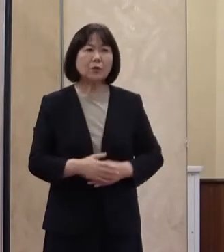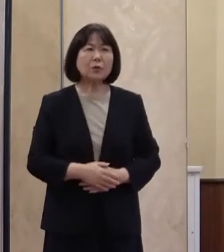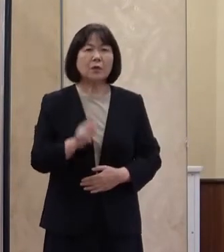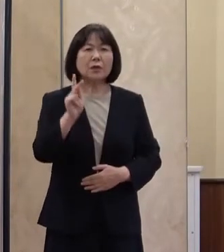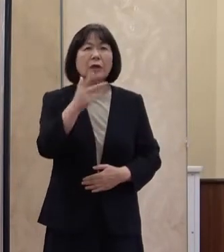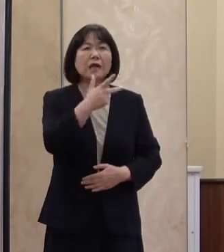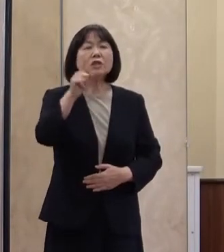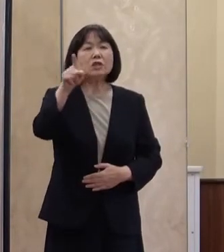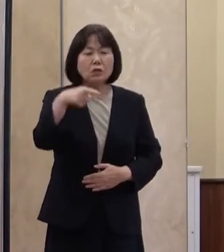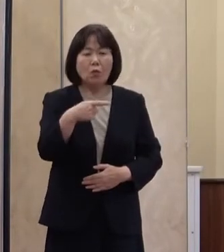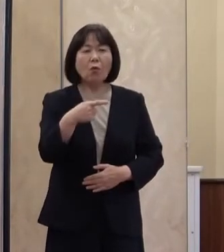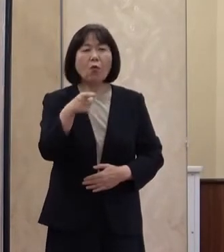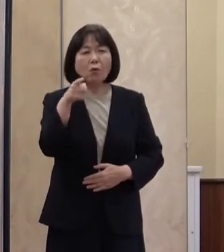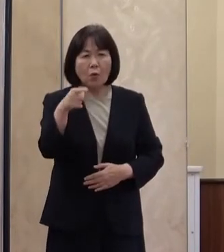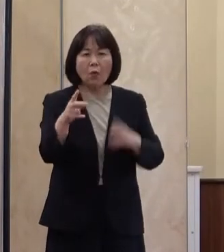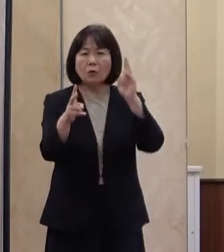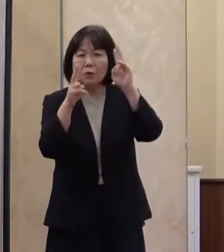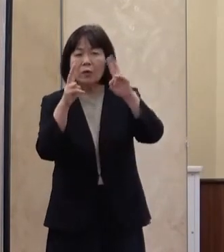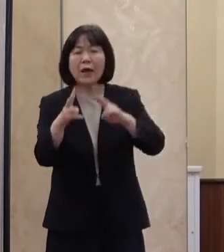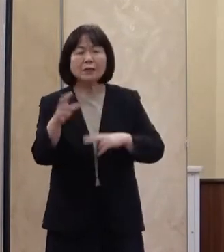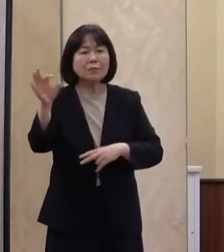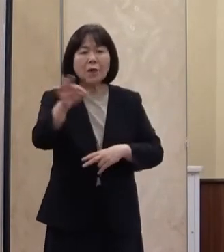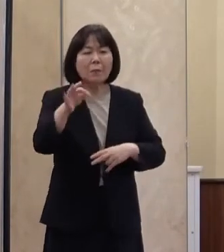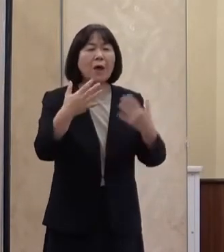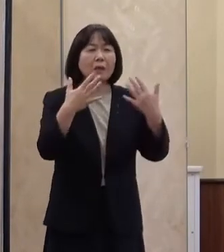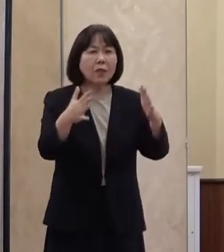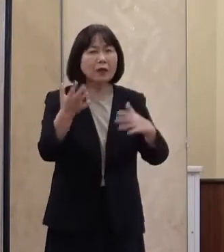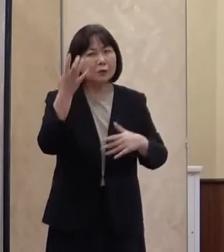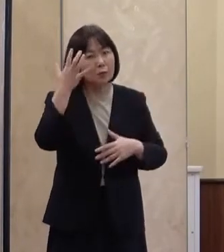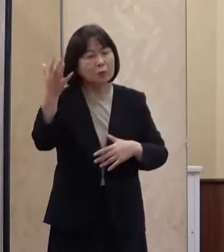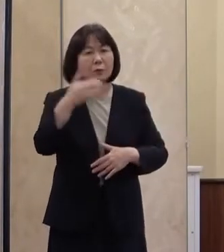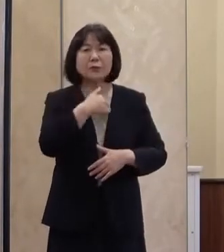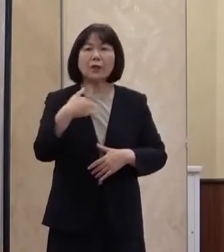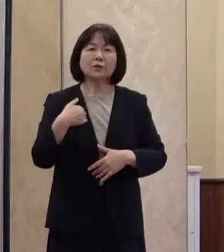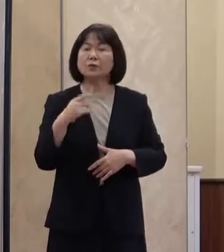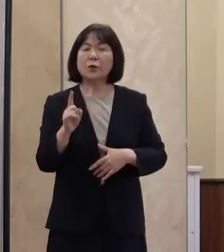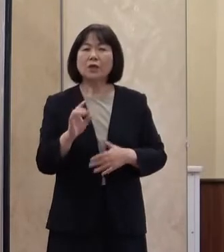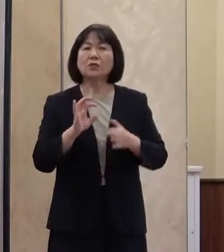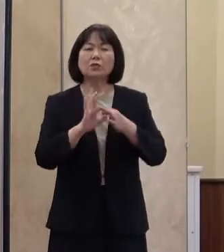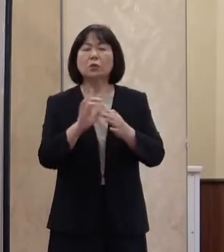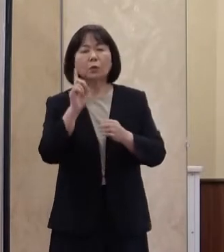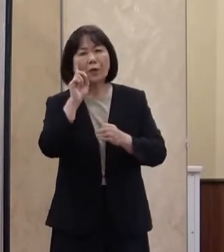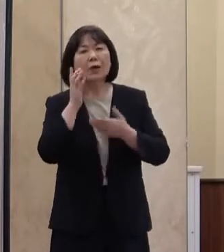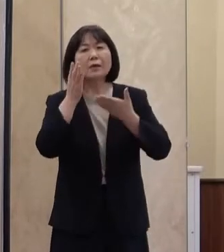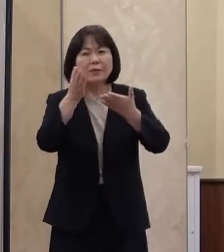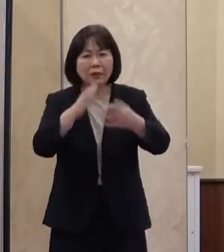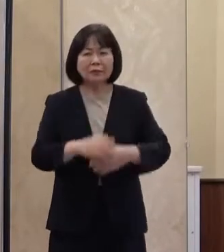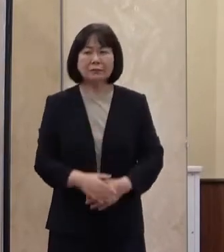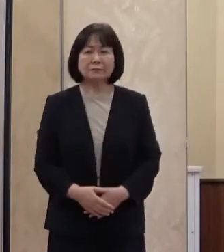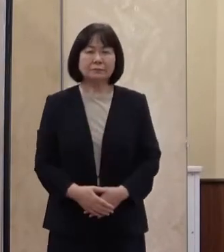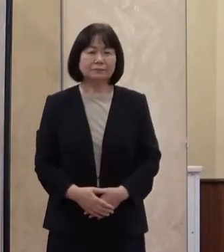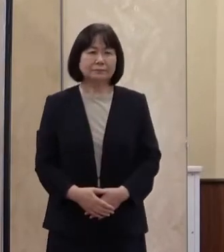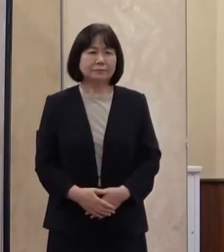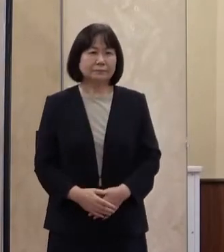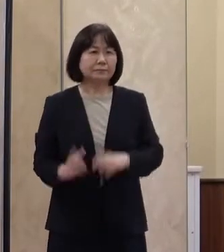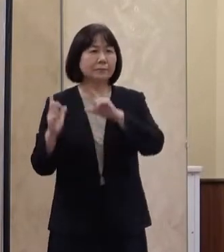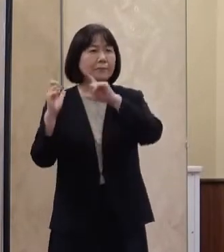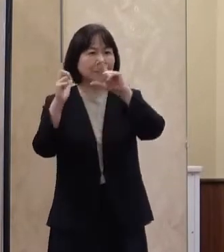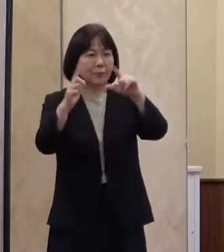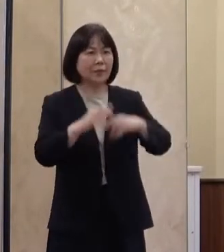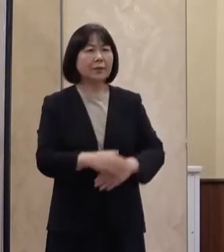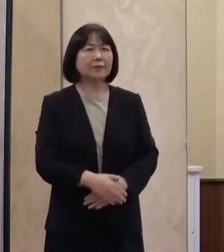が出さない場合も十分考えられると思うんですが、それについてどうお考えになっているでしょうか。 これ